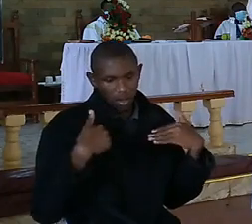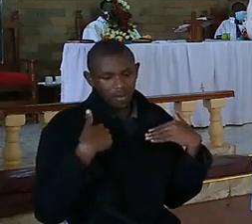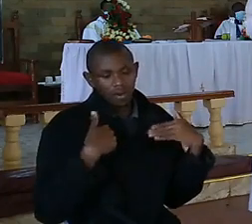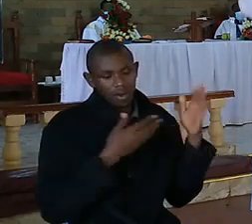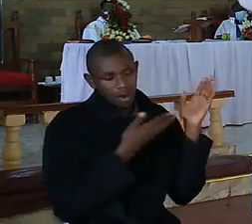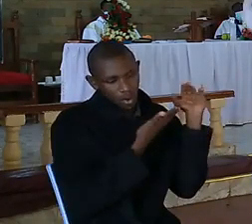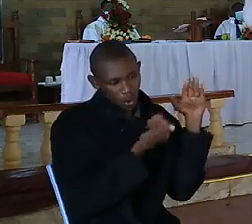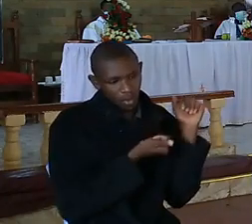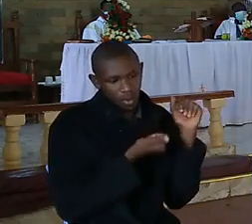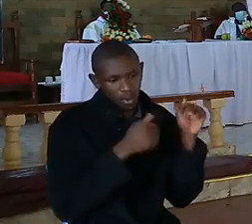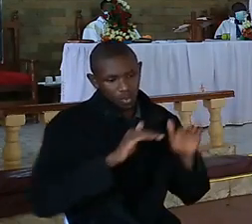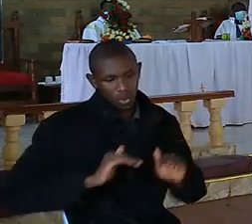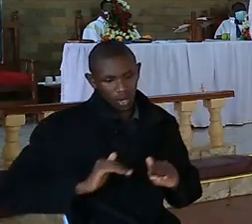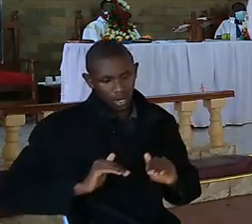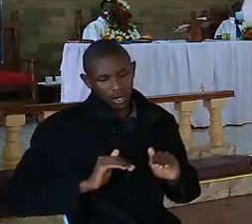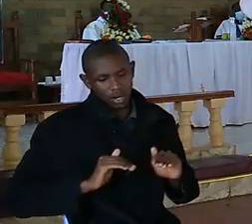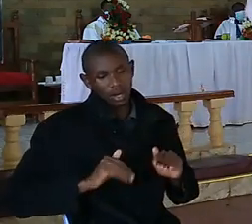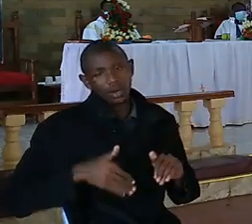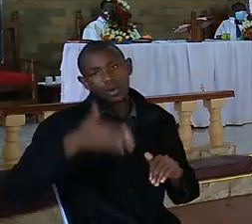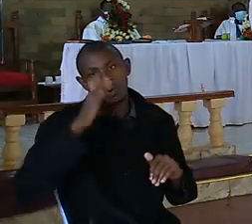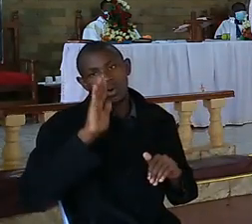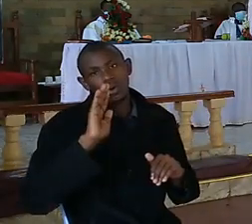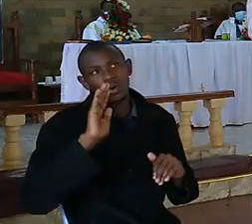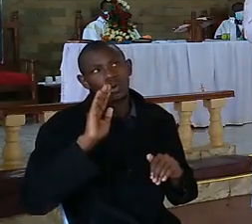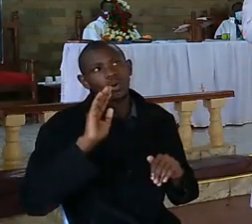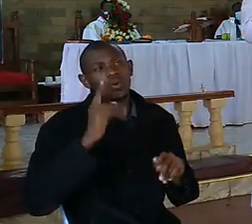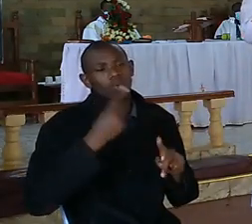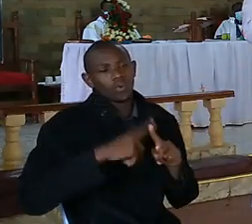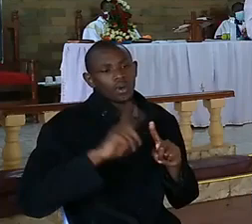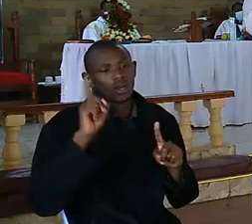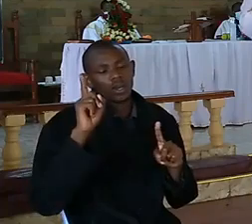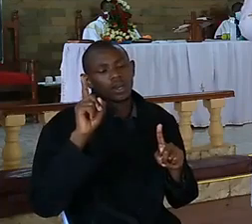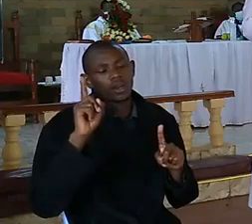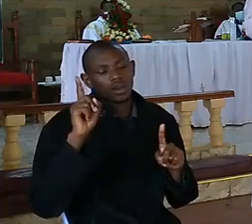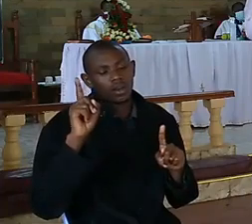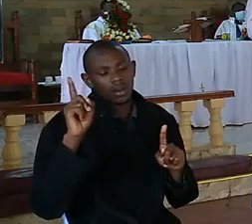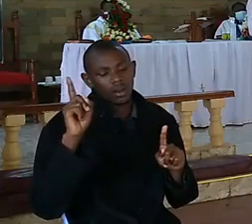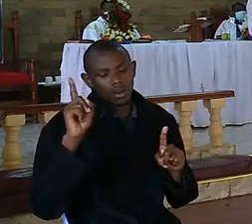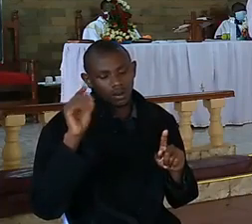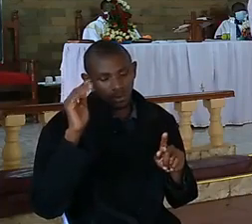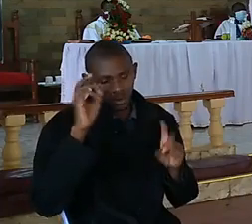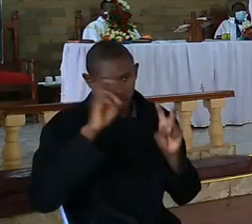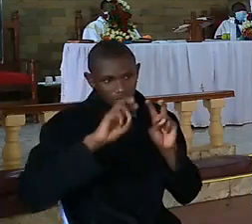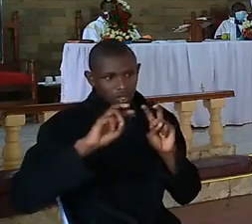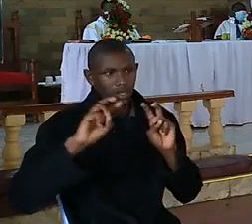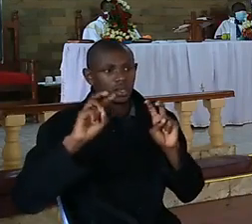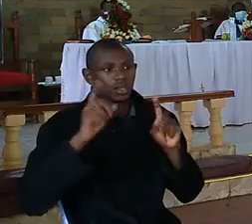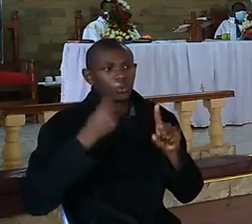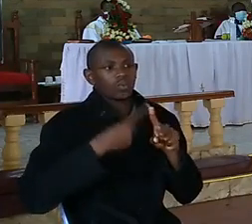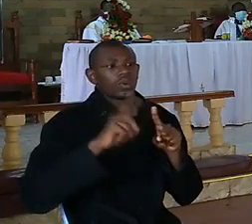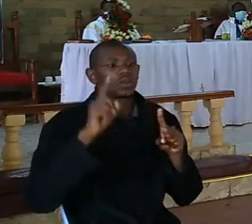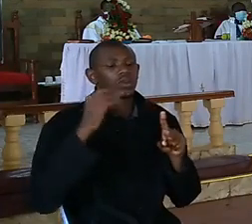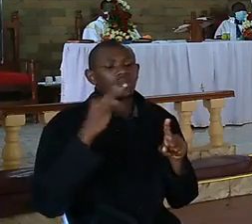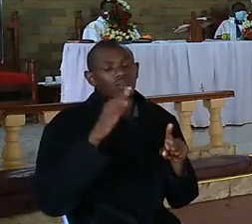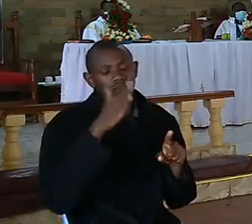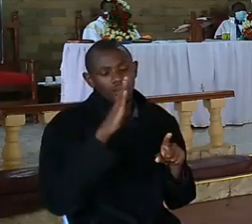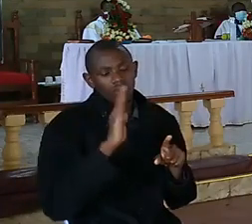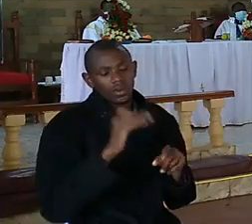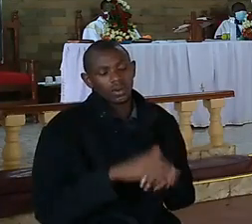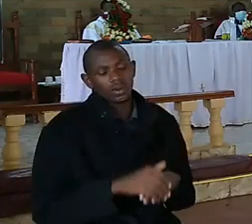twetagirira ni ngai uhotaga na ni ngai uhotanaga na ni tuona uhotani umwe wa maria turi namo at